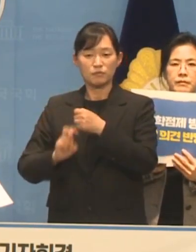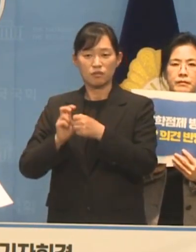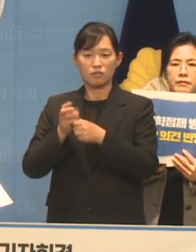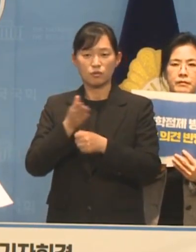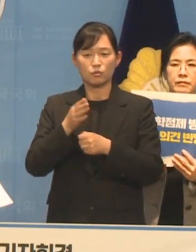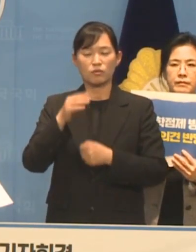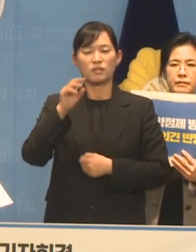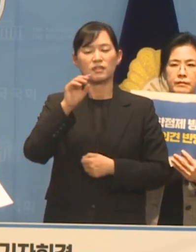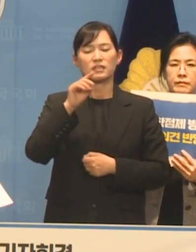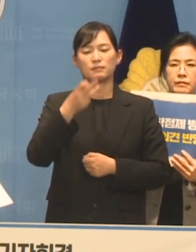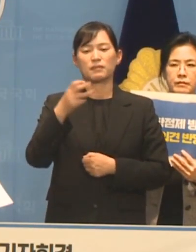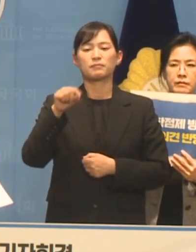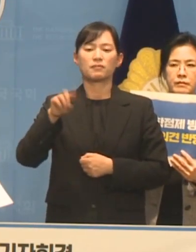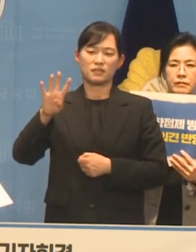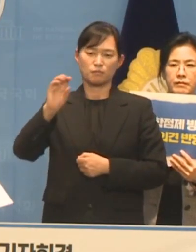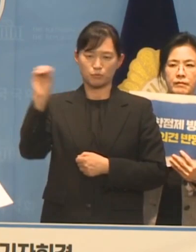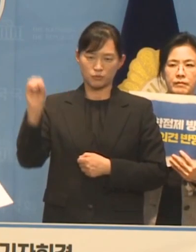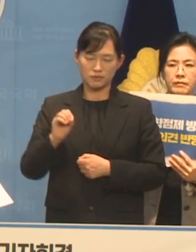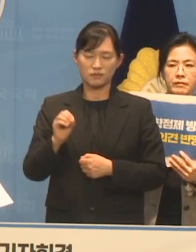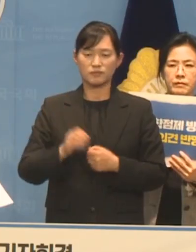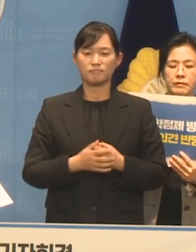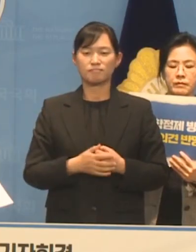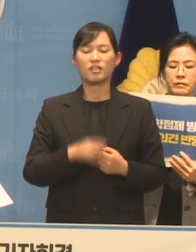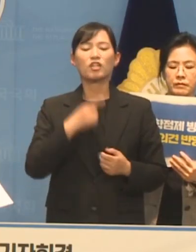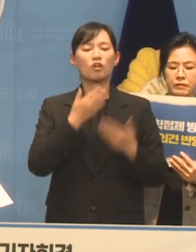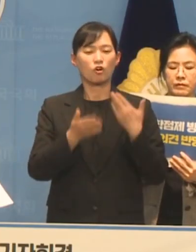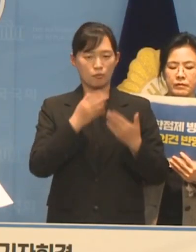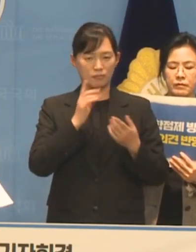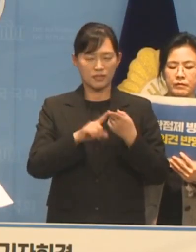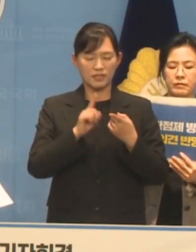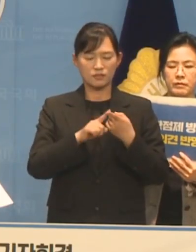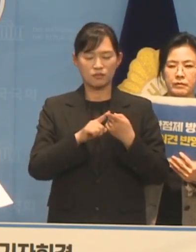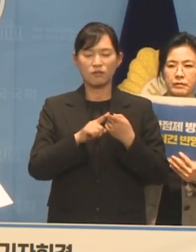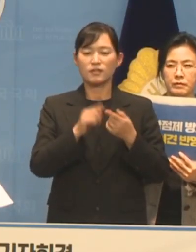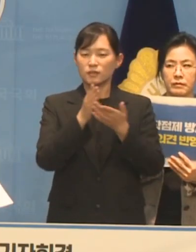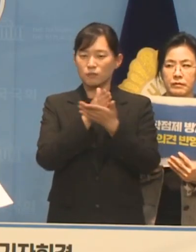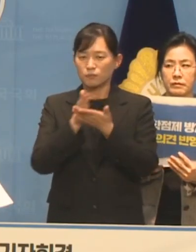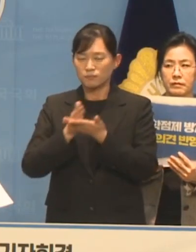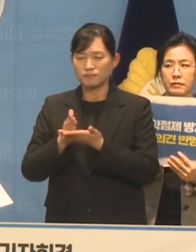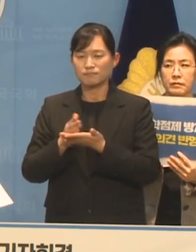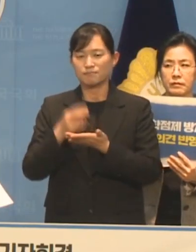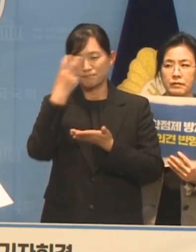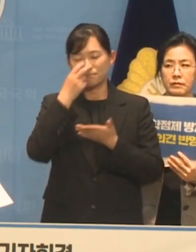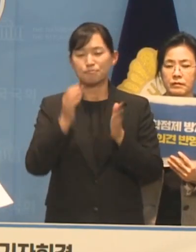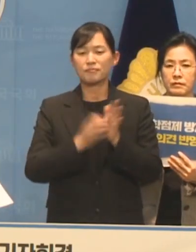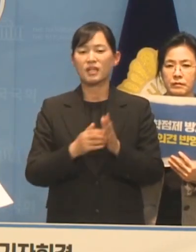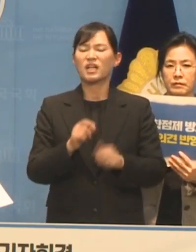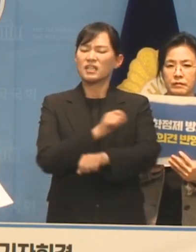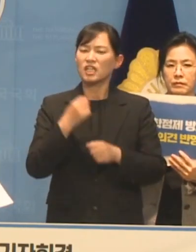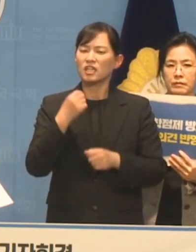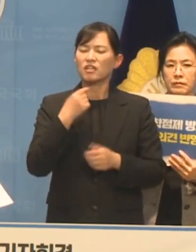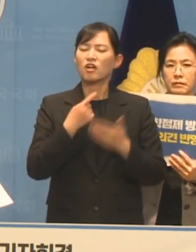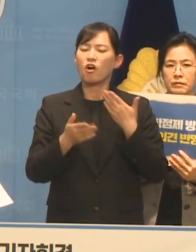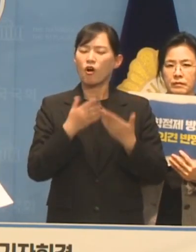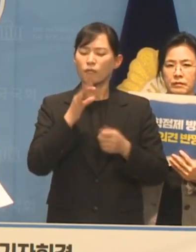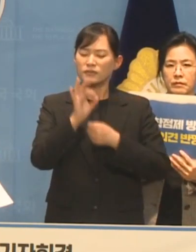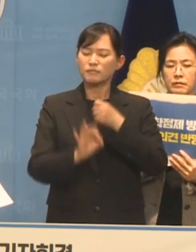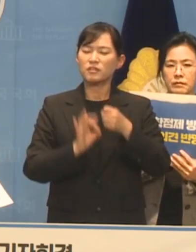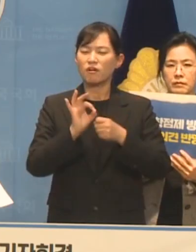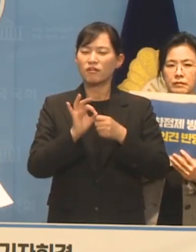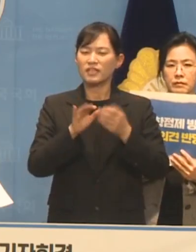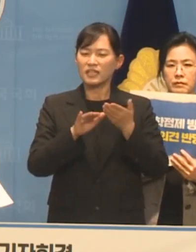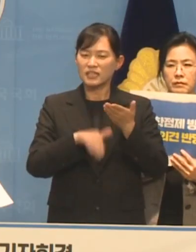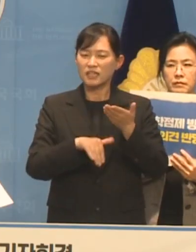사이는 13.4% 순으로 경력 면에서도 고른 분포를 보였습니다. 특히 경력 10년 이내의 참여가